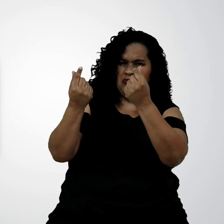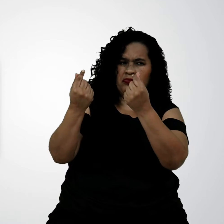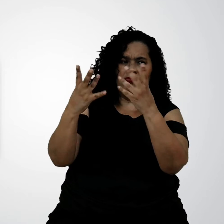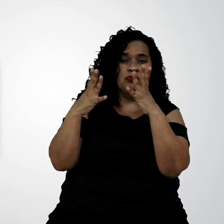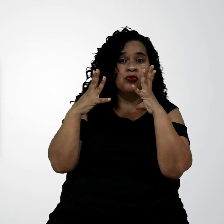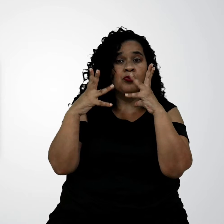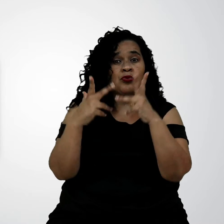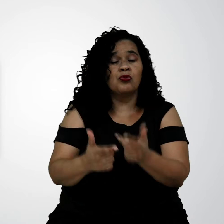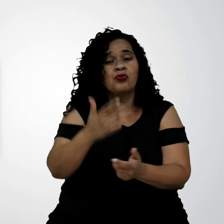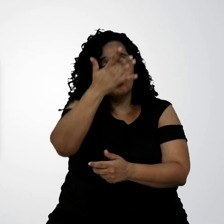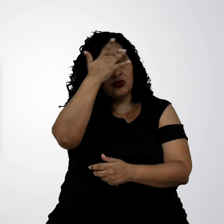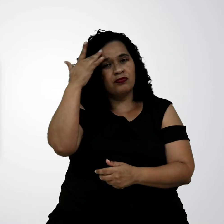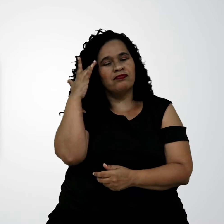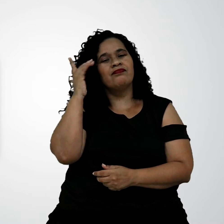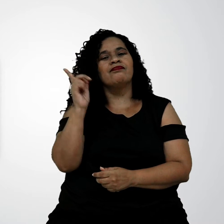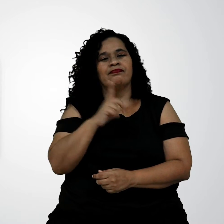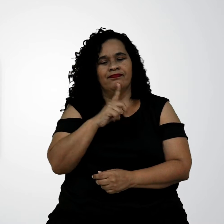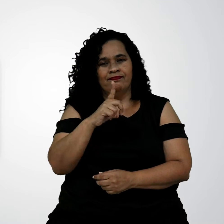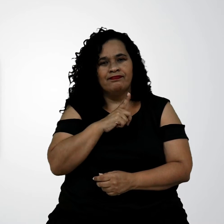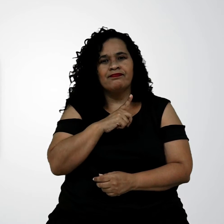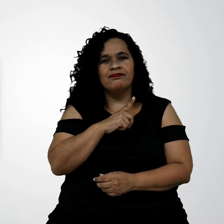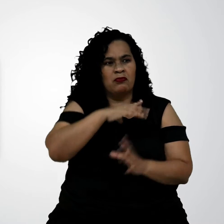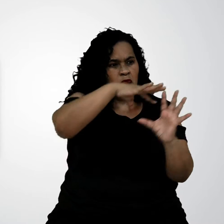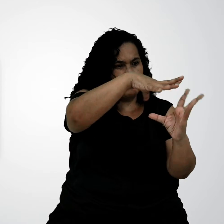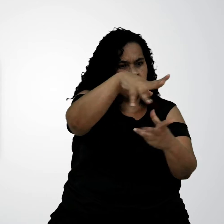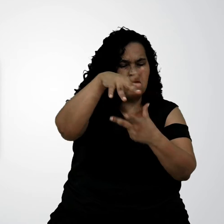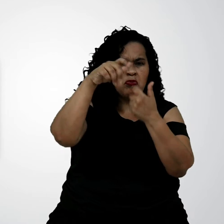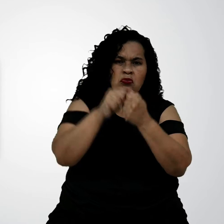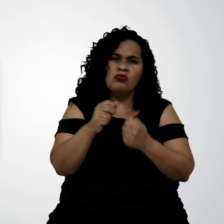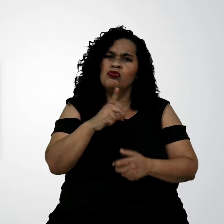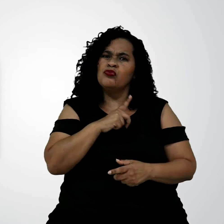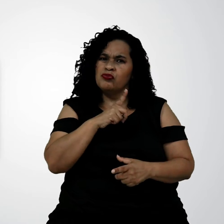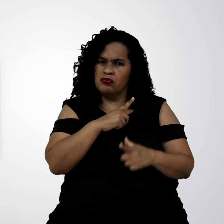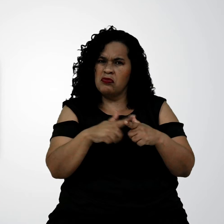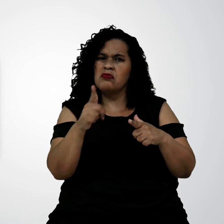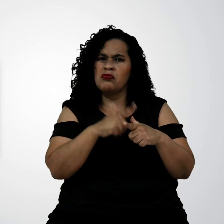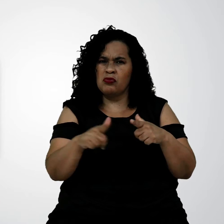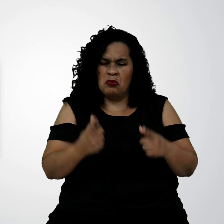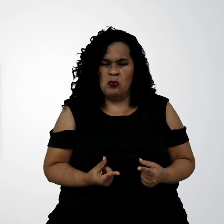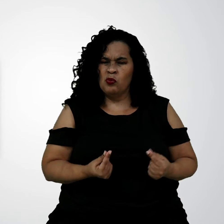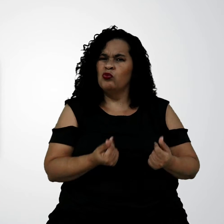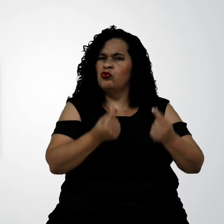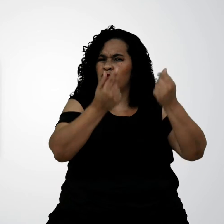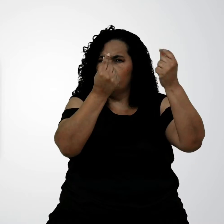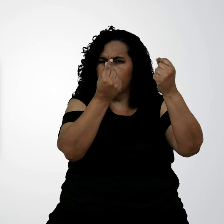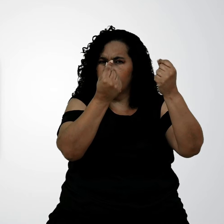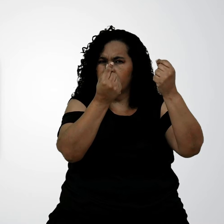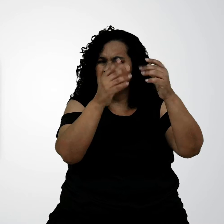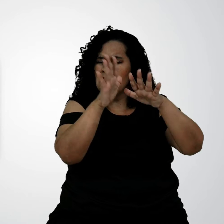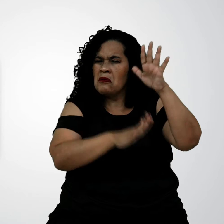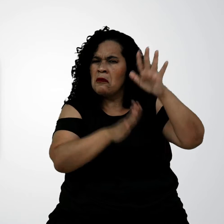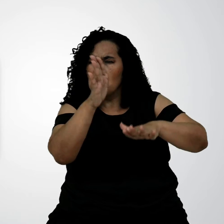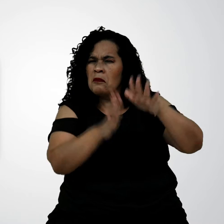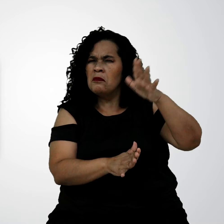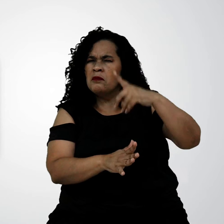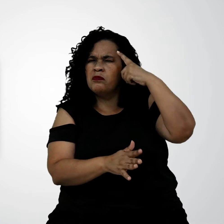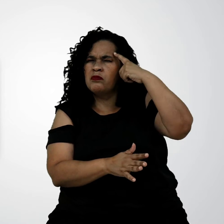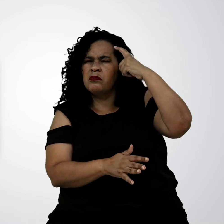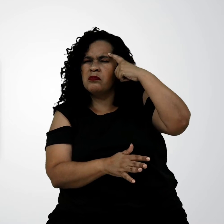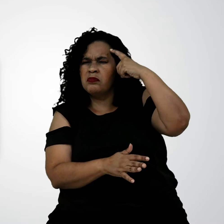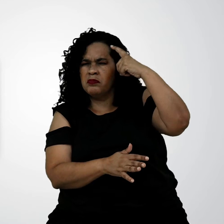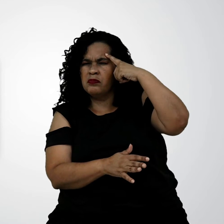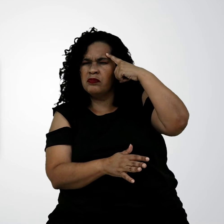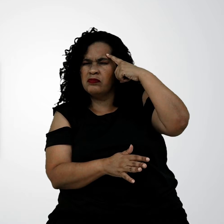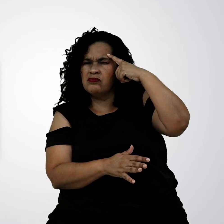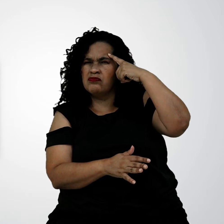financeiro? Todo mundo tem. E a gente às vezes cria algumas frases, nós criamos alguns conceitos